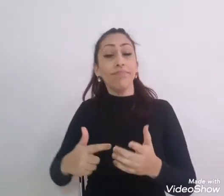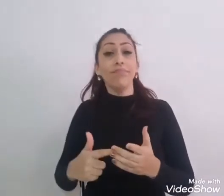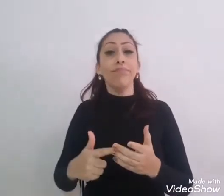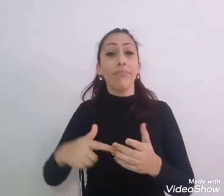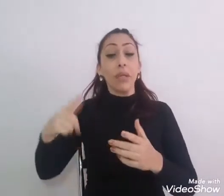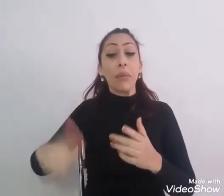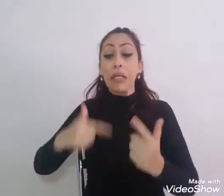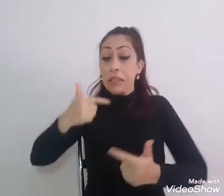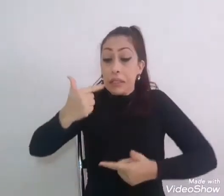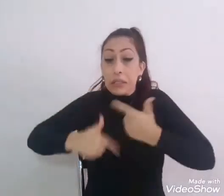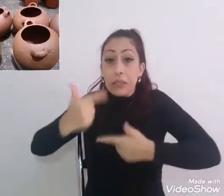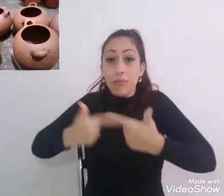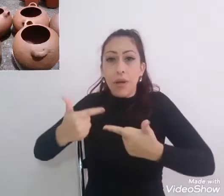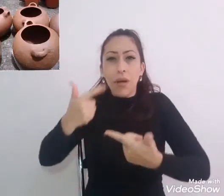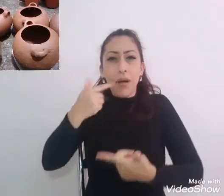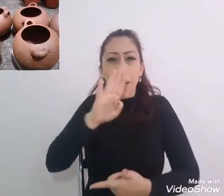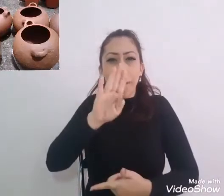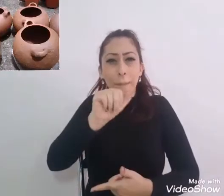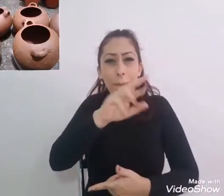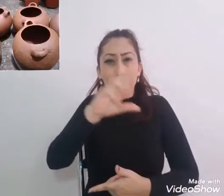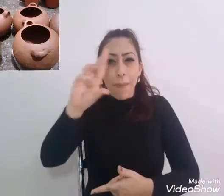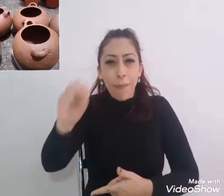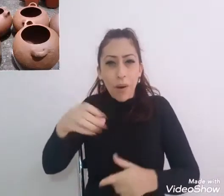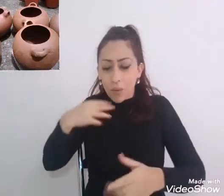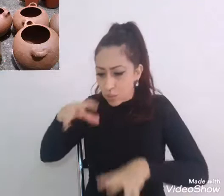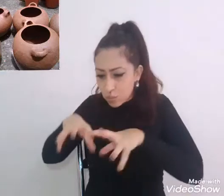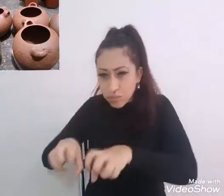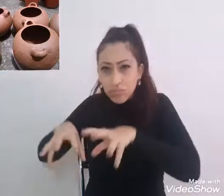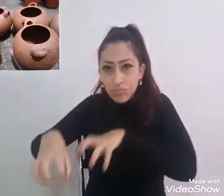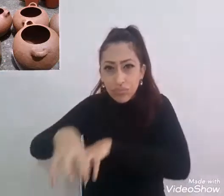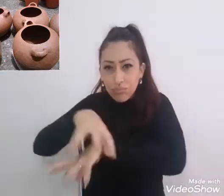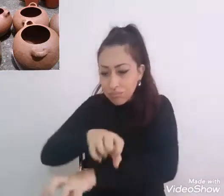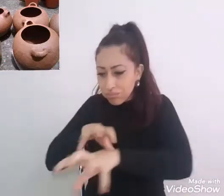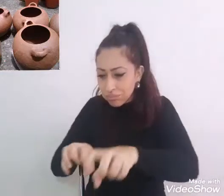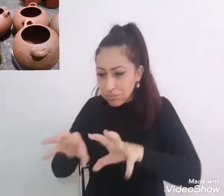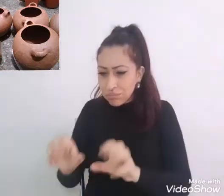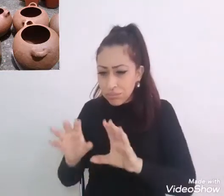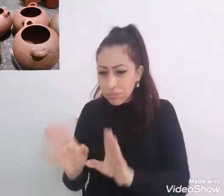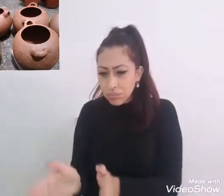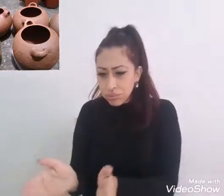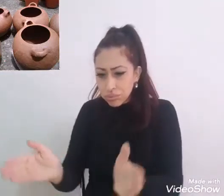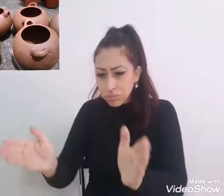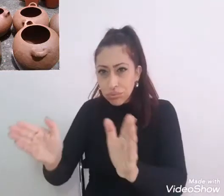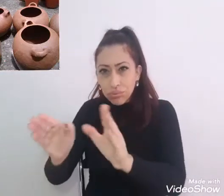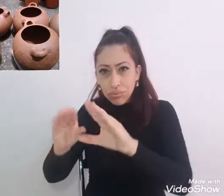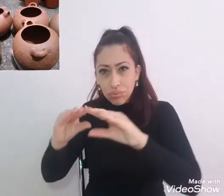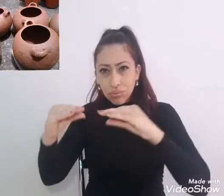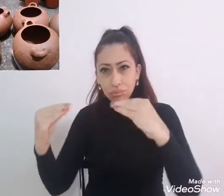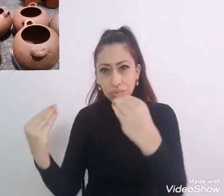com a cerâmica. Eles são povos ceramistas. Por quê? E o que é a cerâmica, né? É o cozimento do barro. Lá no